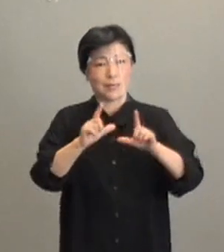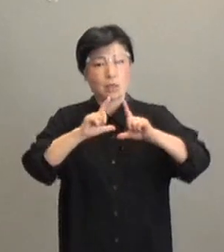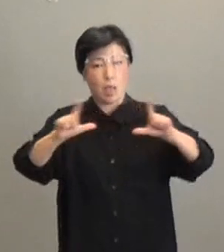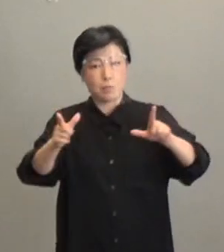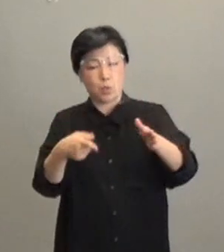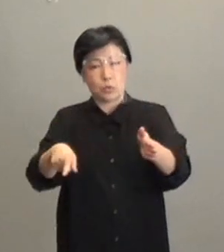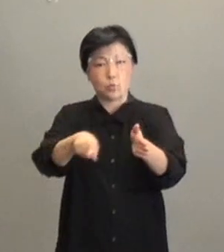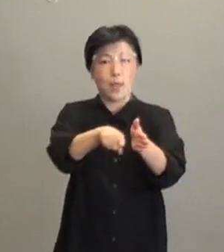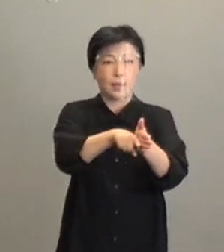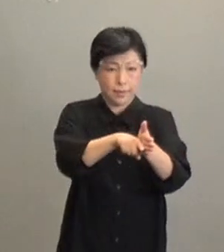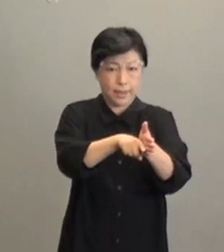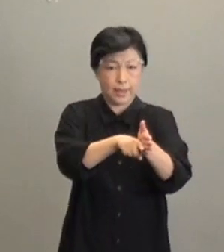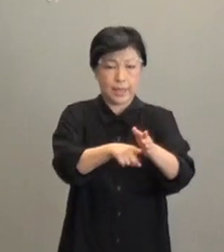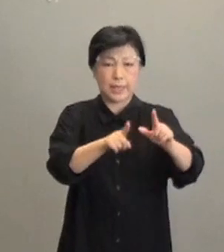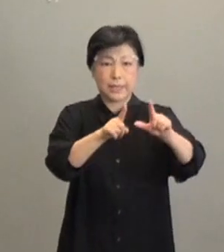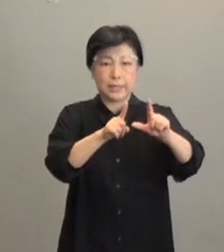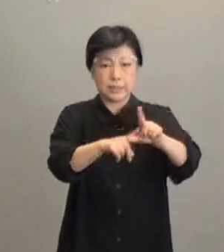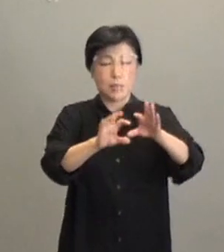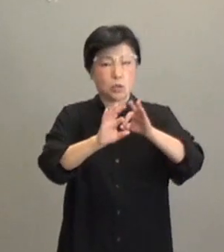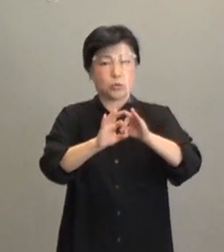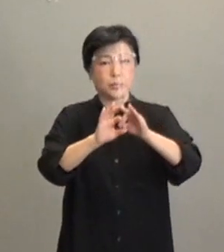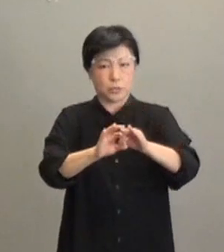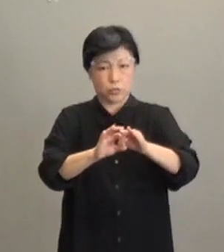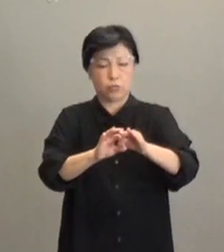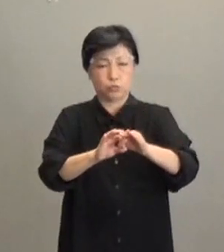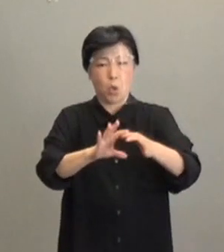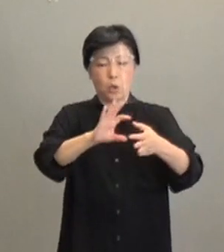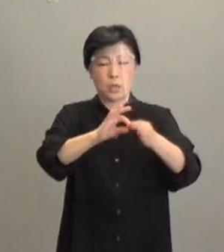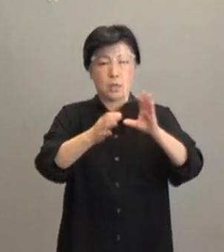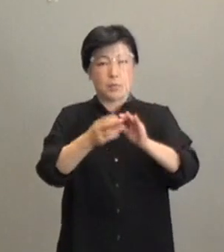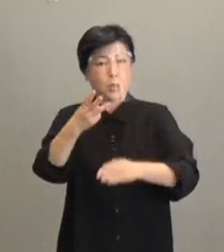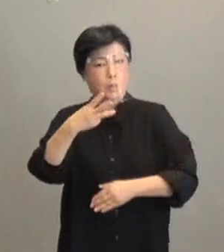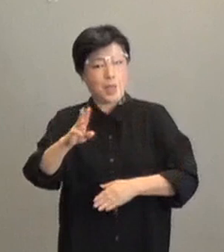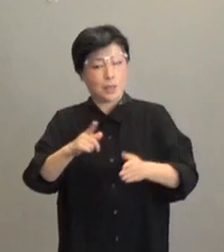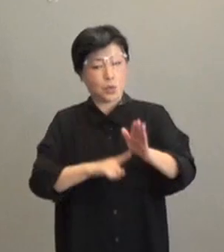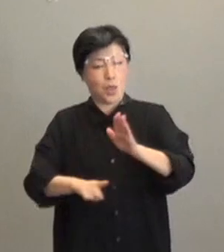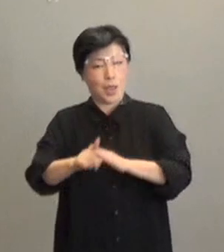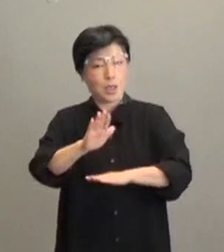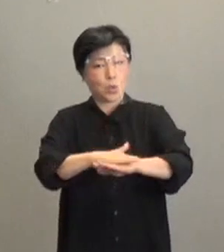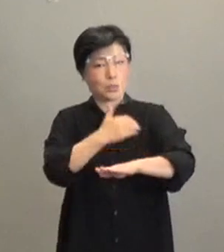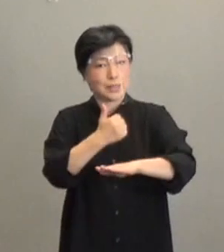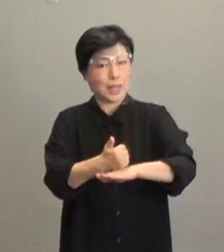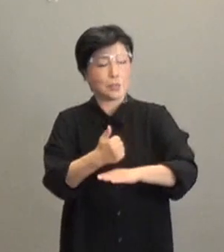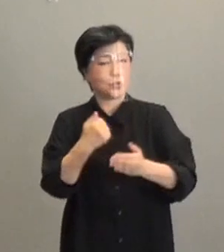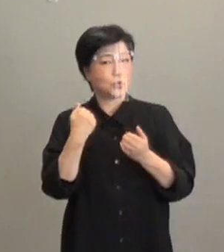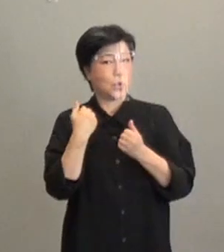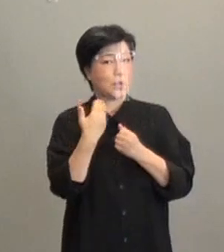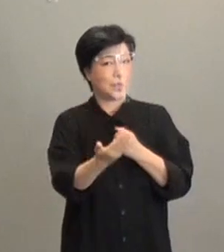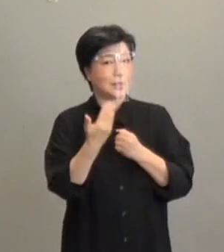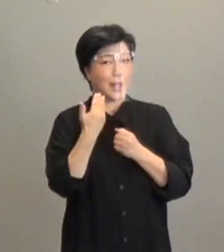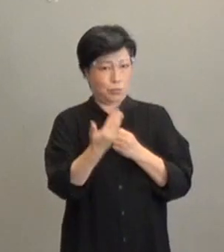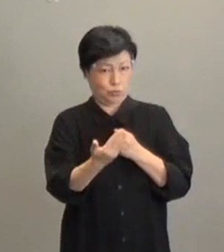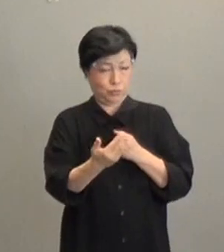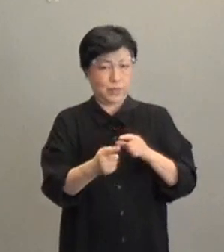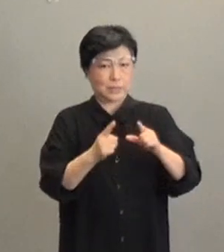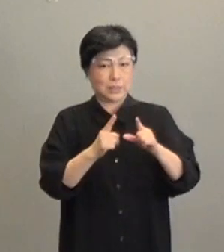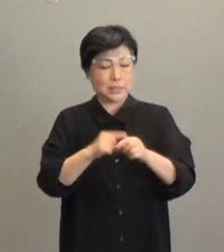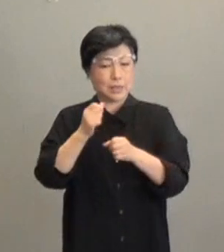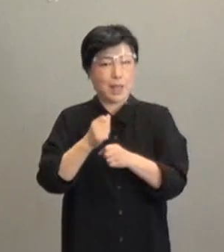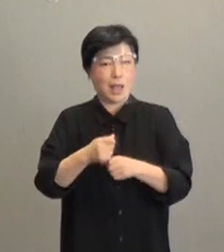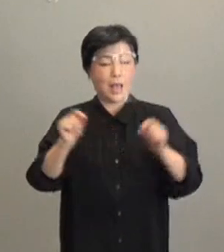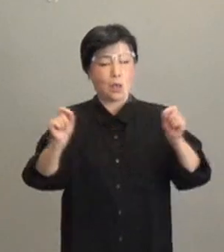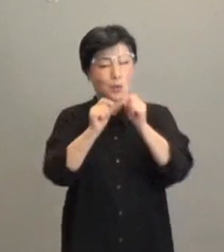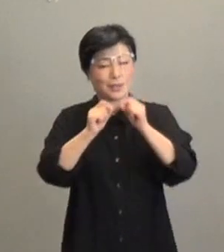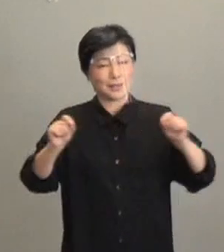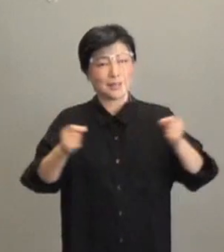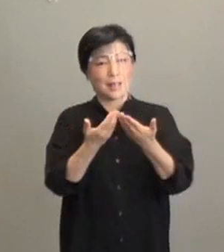に加えて本県ゆかりのオリンピック・パラリンピック代表選手のインタビュー、千葉交響楽団によるオリン